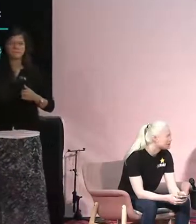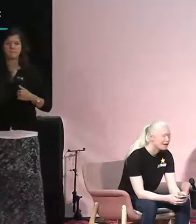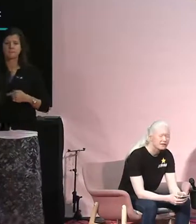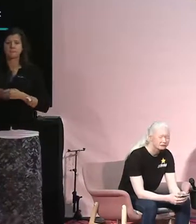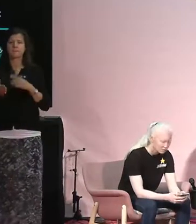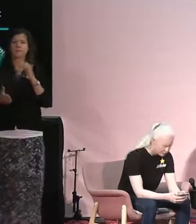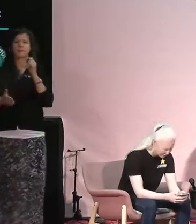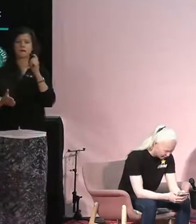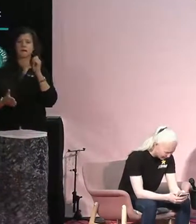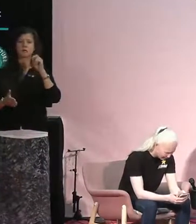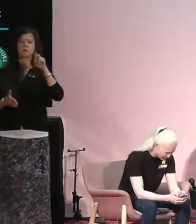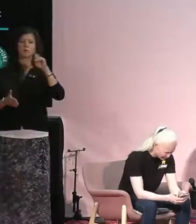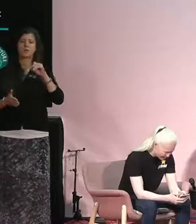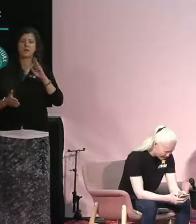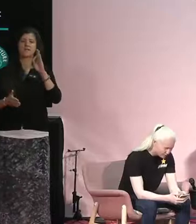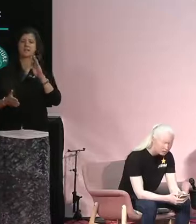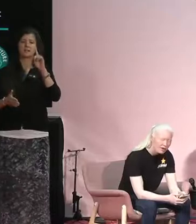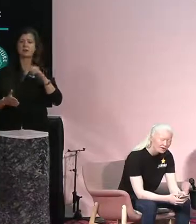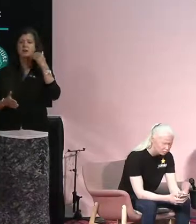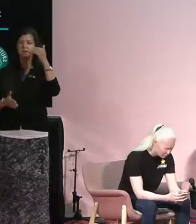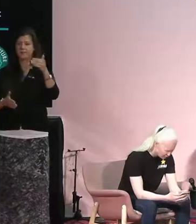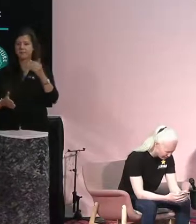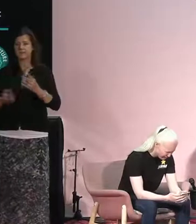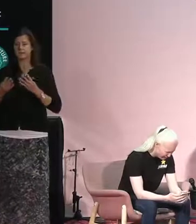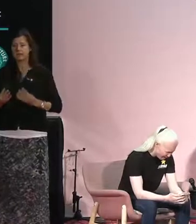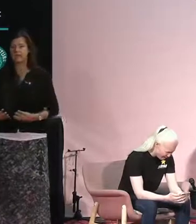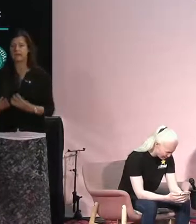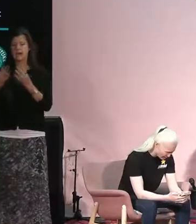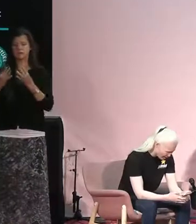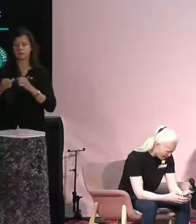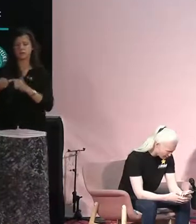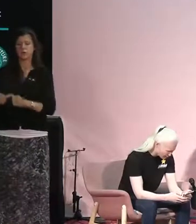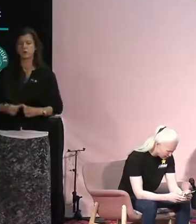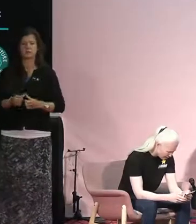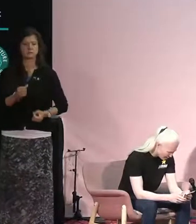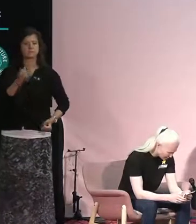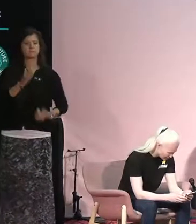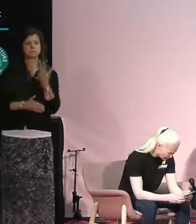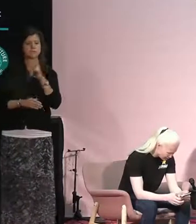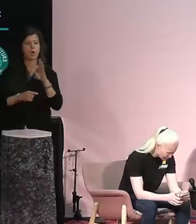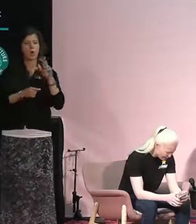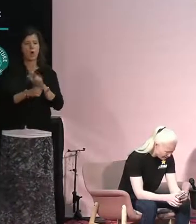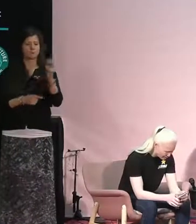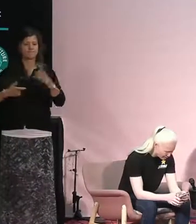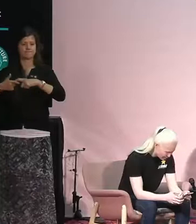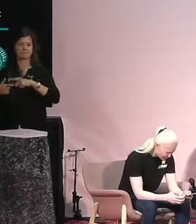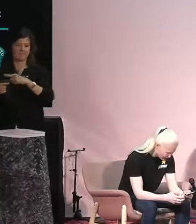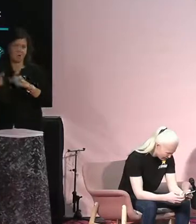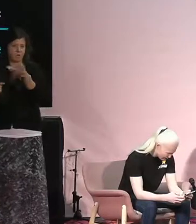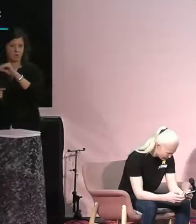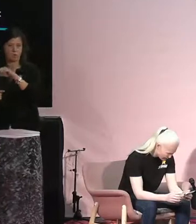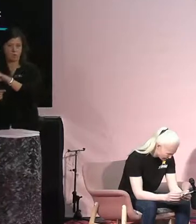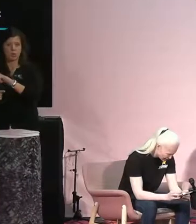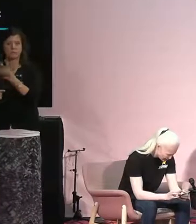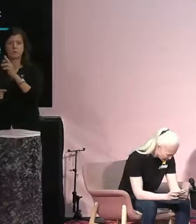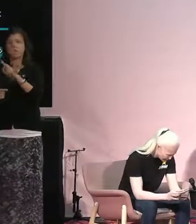och Fridays for Future är en gräsrotsrörelse som startades 2018 i samband med valet när